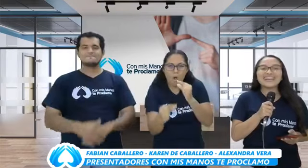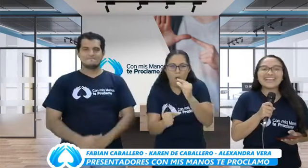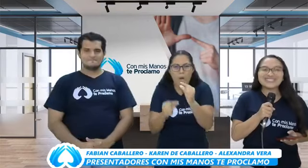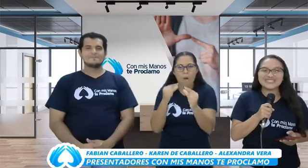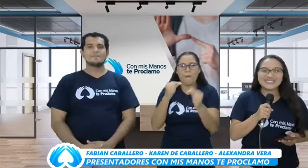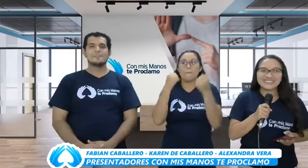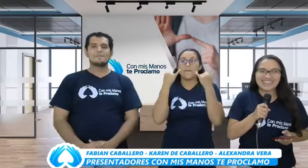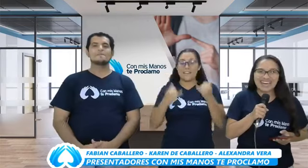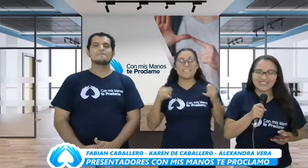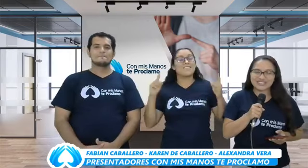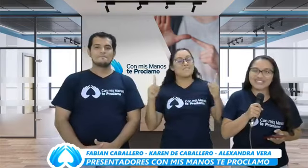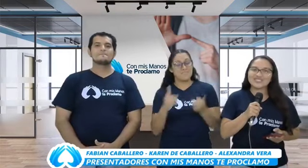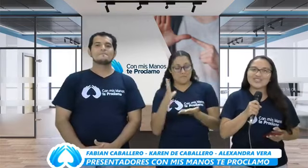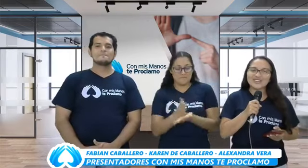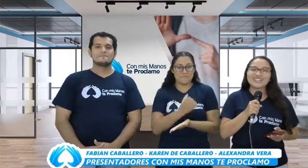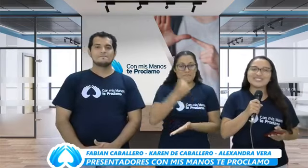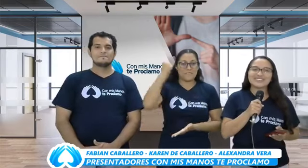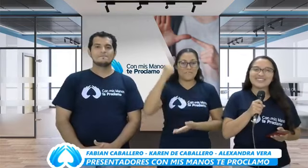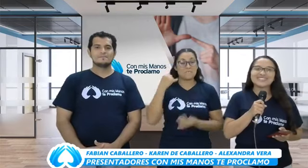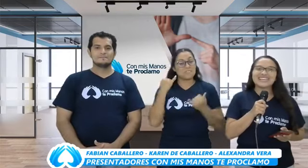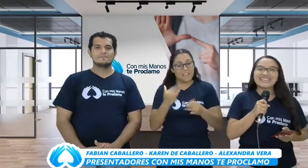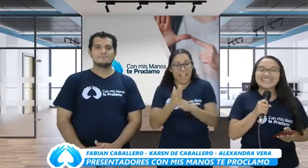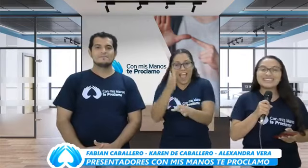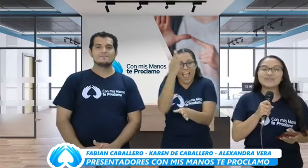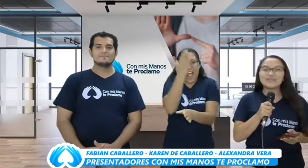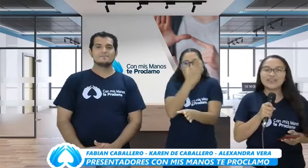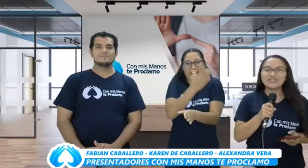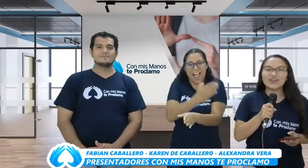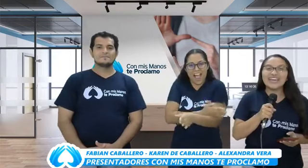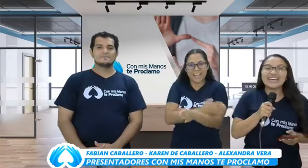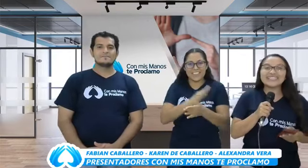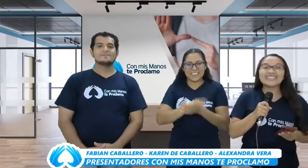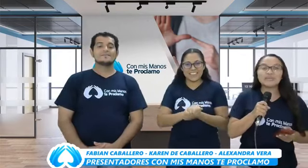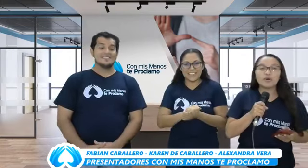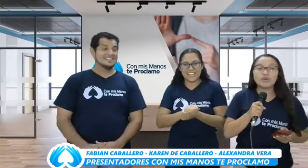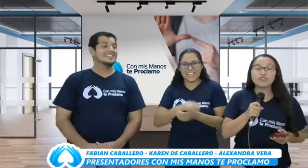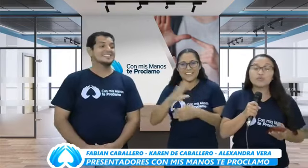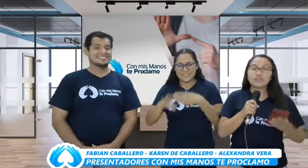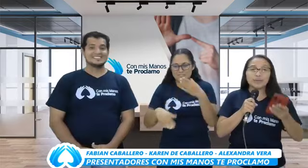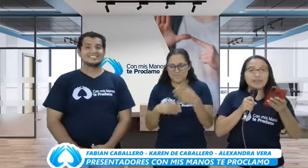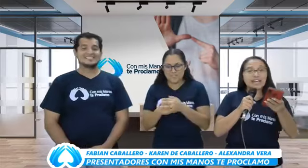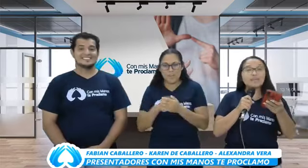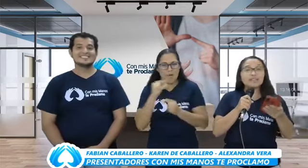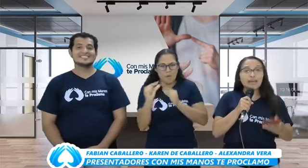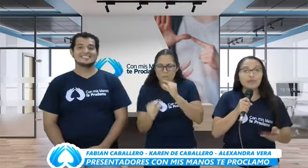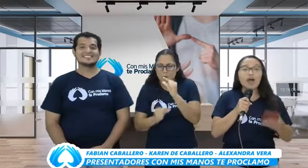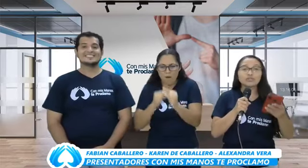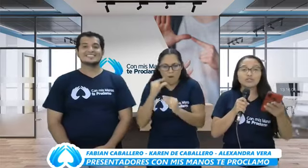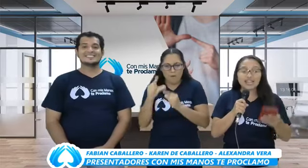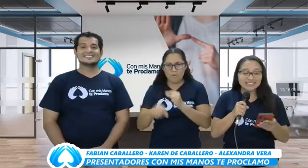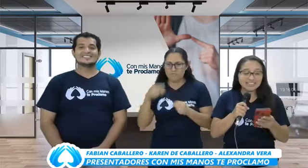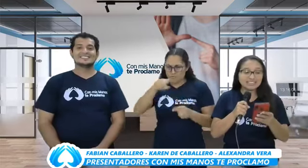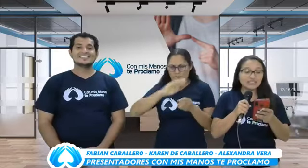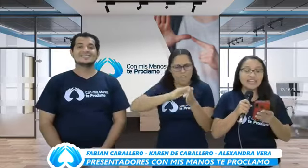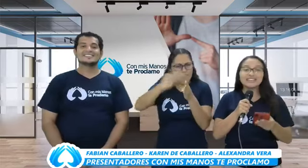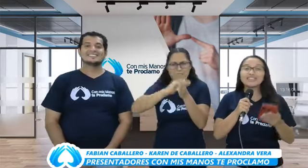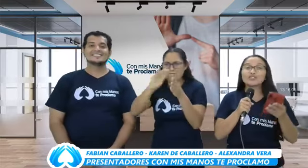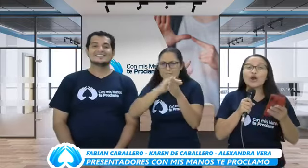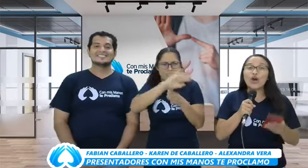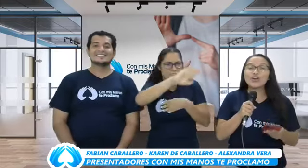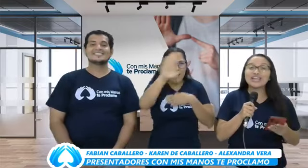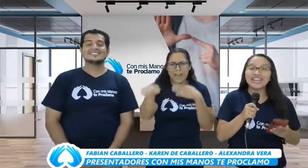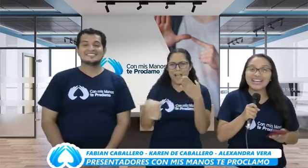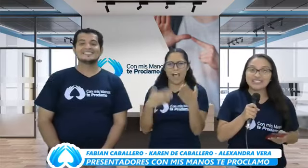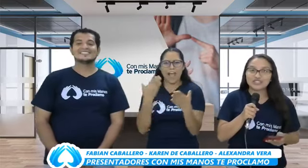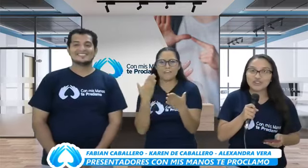los resultados. Esos son los resultados que en este momento estamos viendo, y pues también les invitamos a ustedes de las